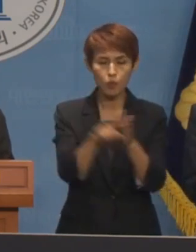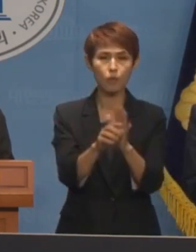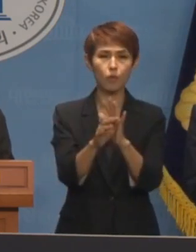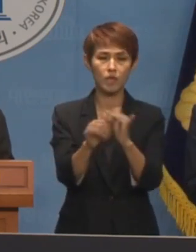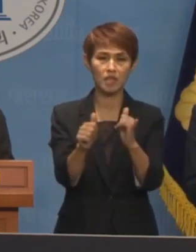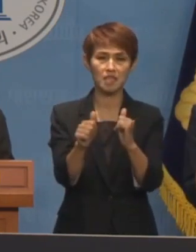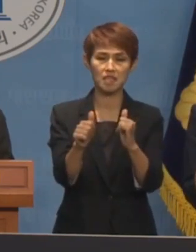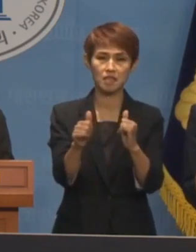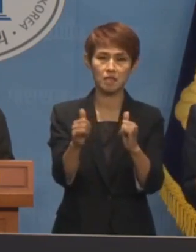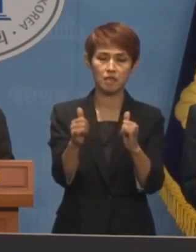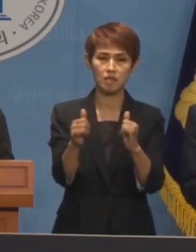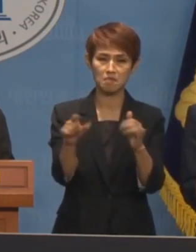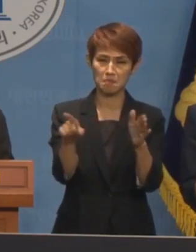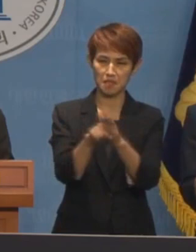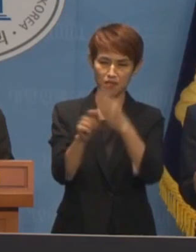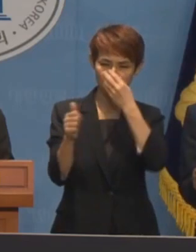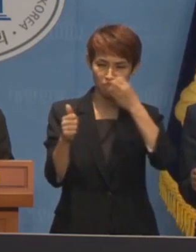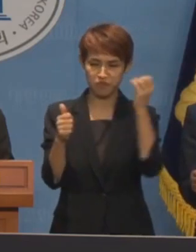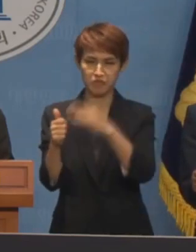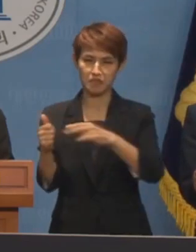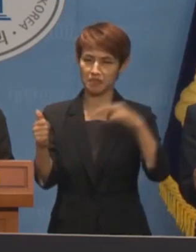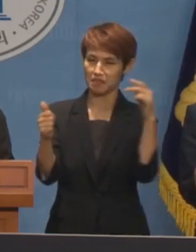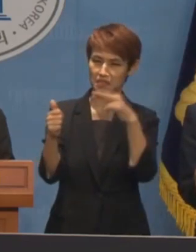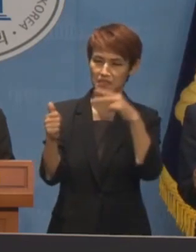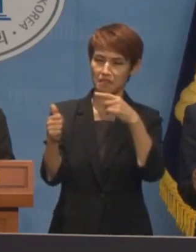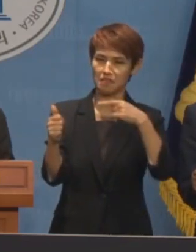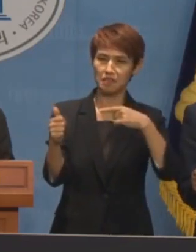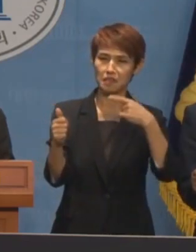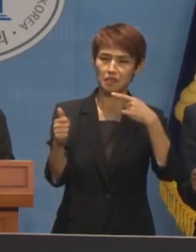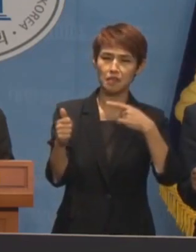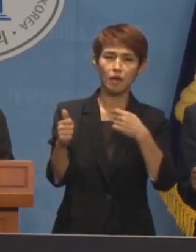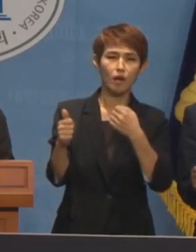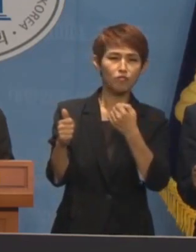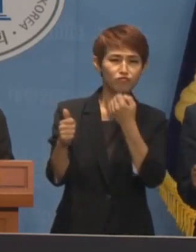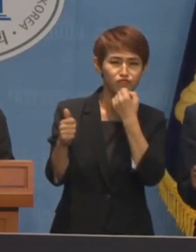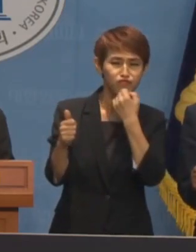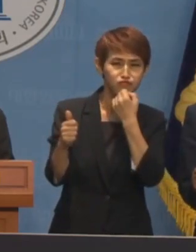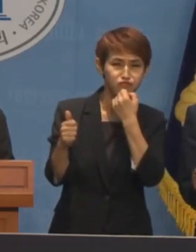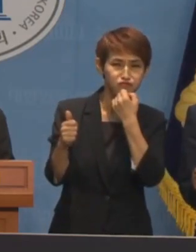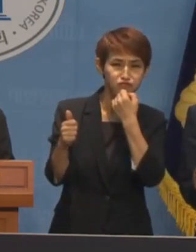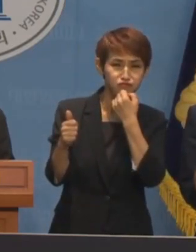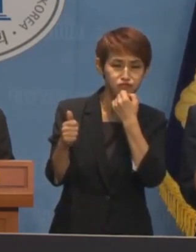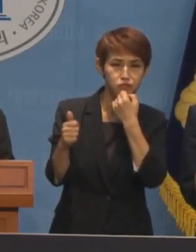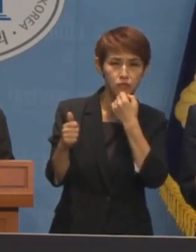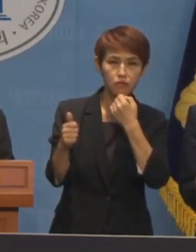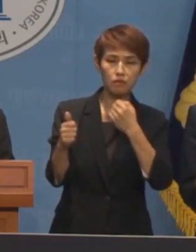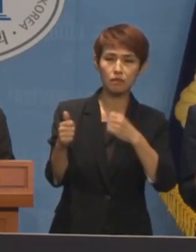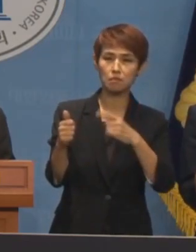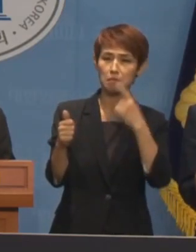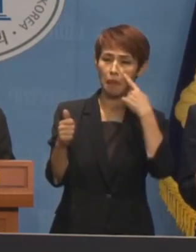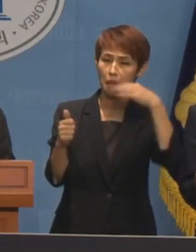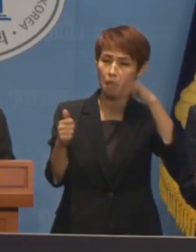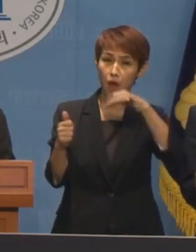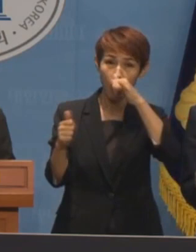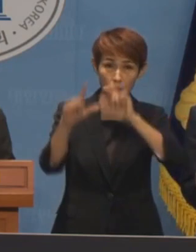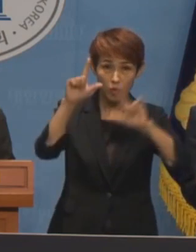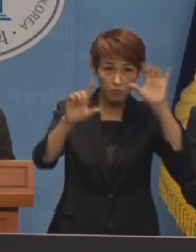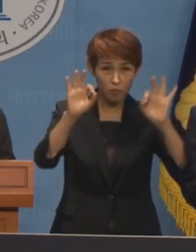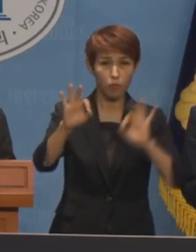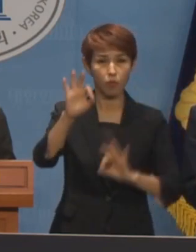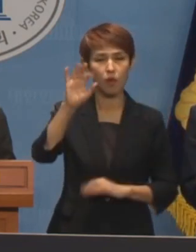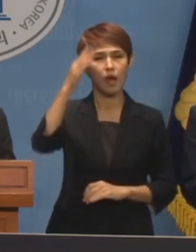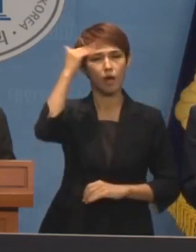신앙을 폄하하며 조롱하듯 질문하는 것은 한국 교회를 우습게 여겼기 때문이다. 지난 9월